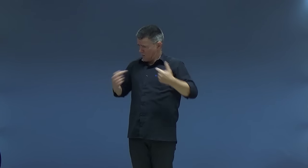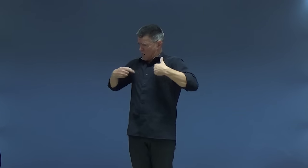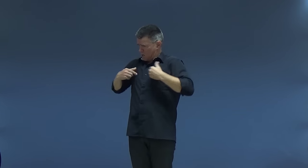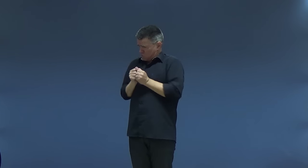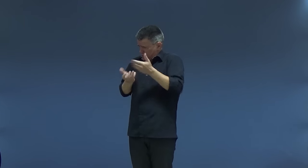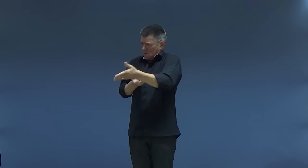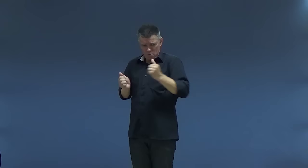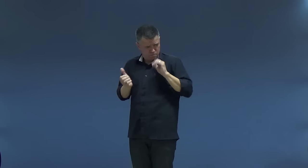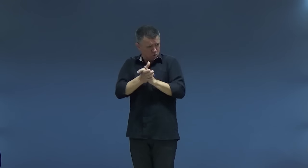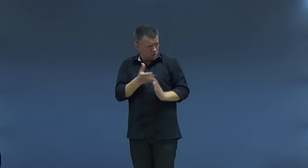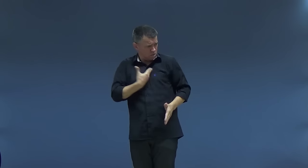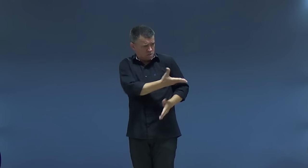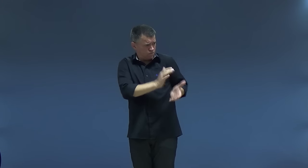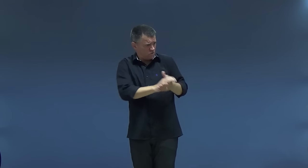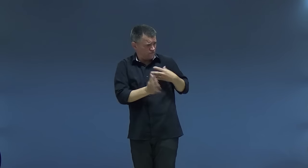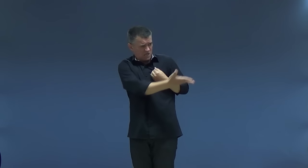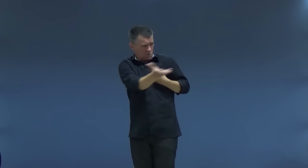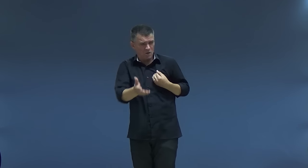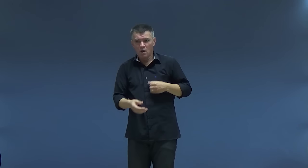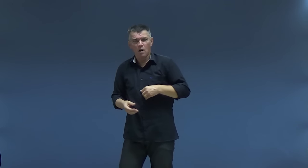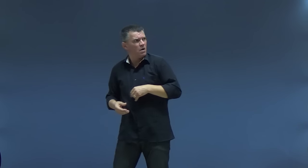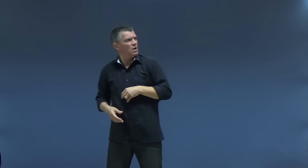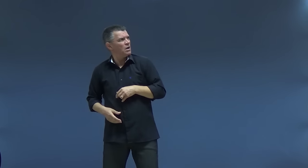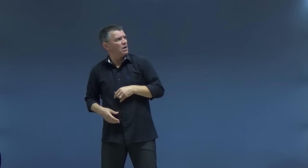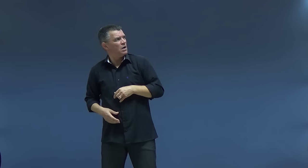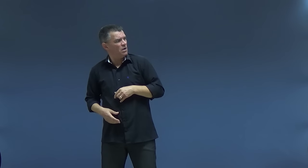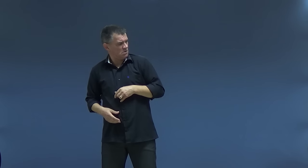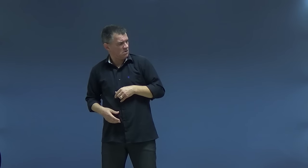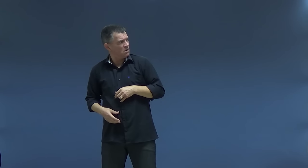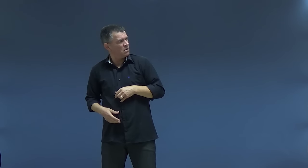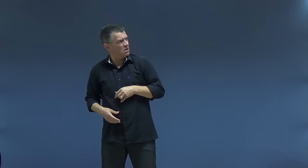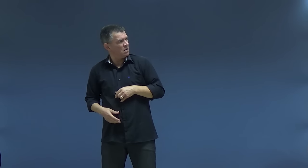Não, eu estava ali. Minha esposa aqui a gente viu.